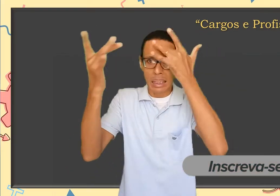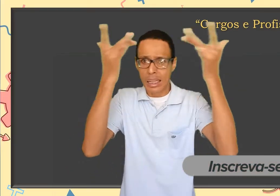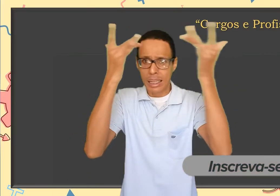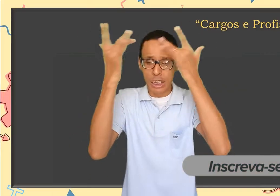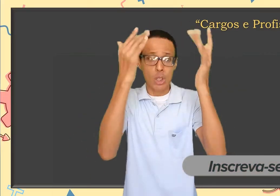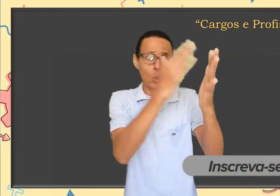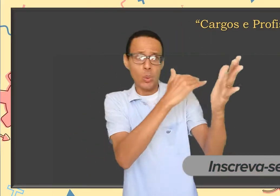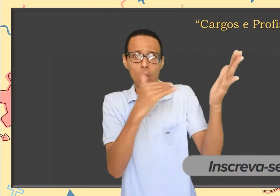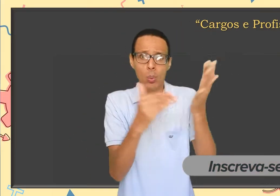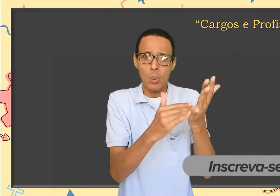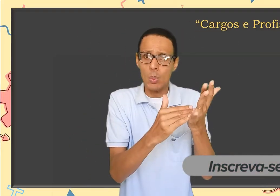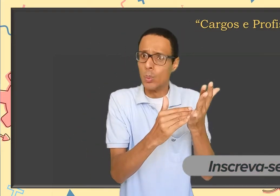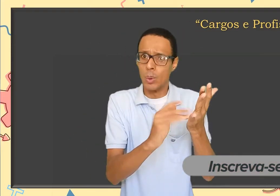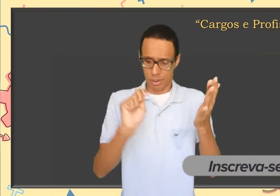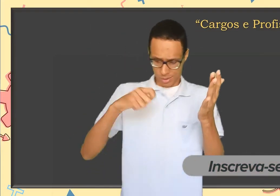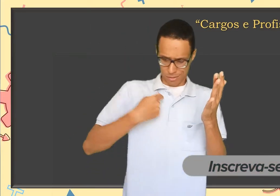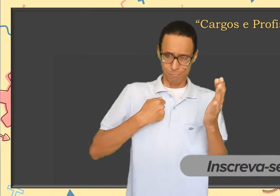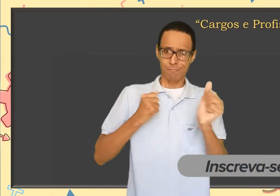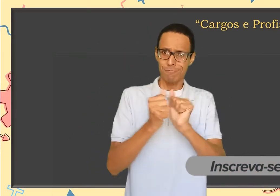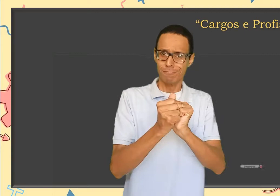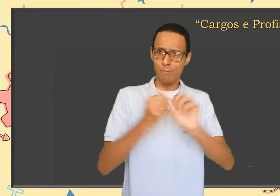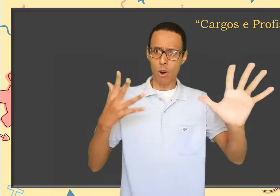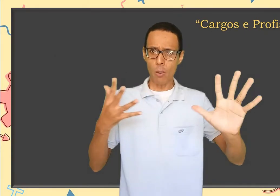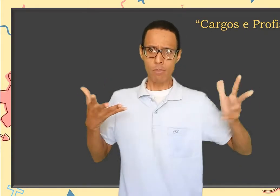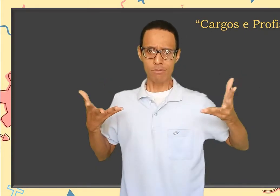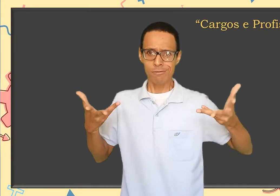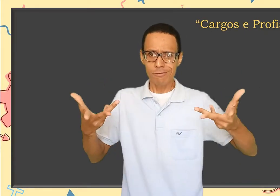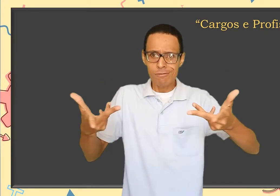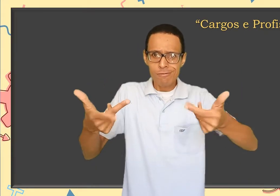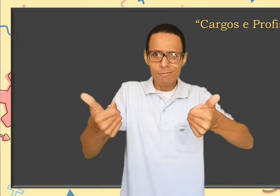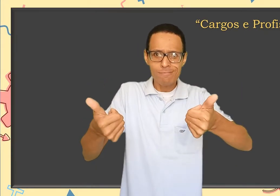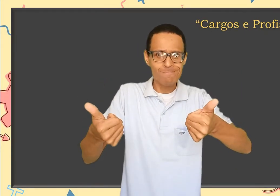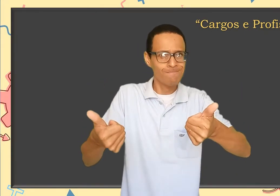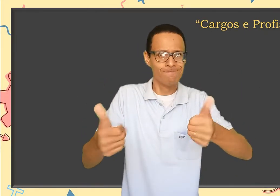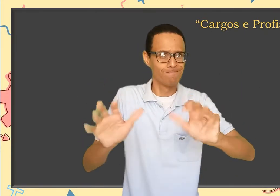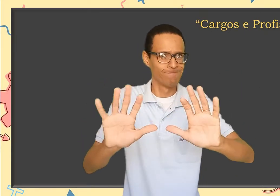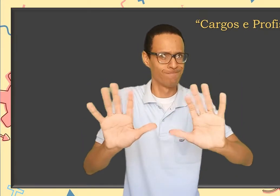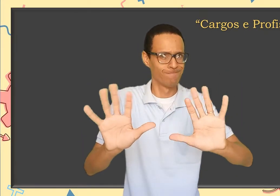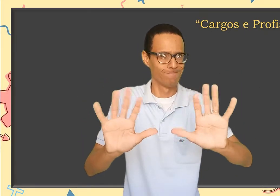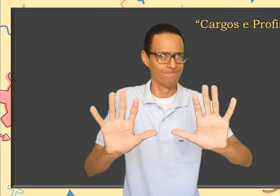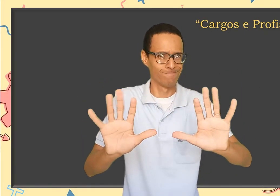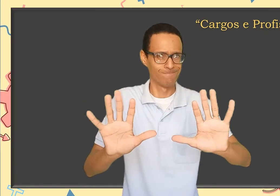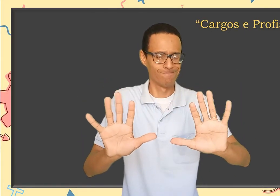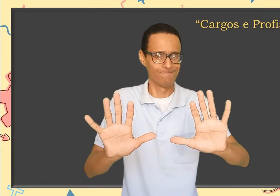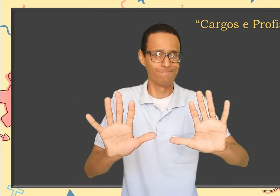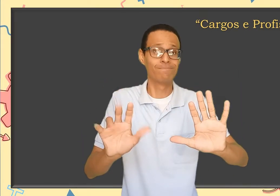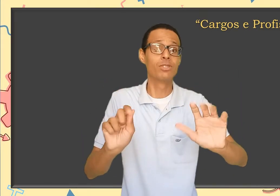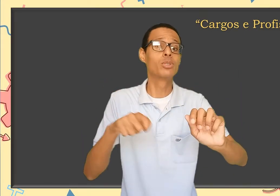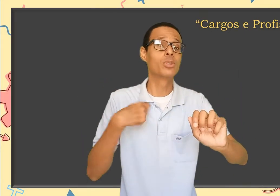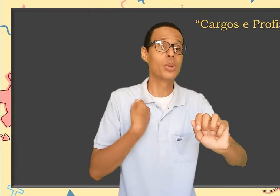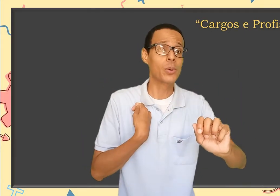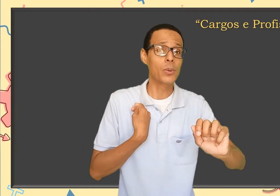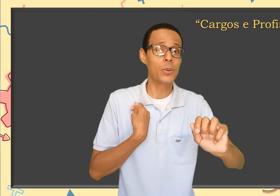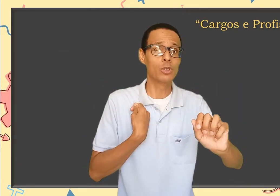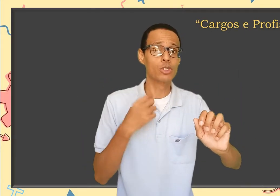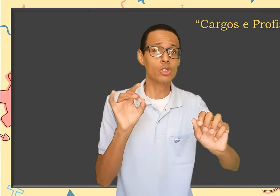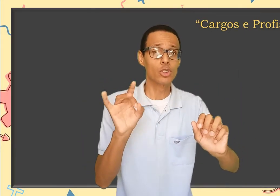estar dicionarizado não quer dizer que você é proficiente na Libras, pois apenas